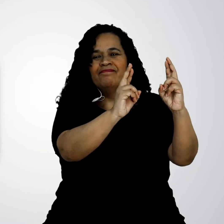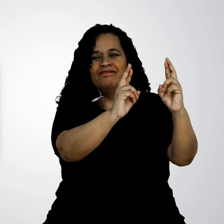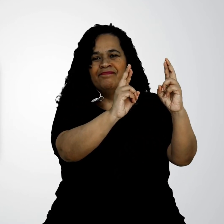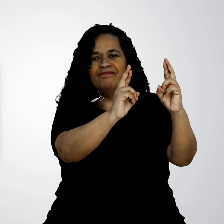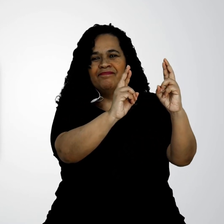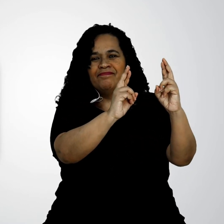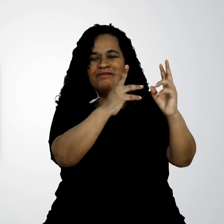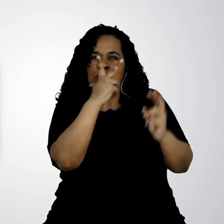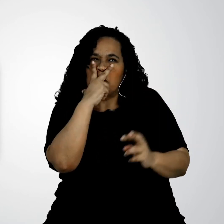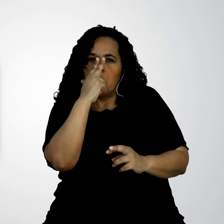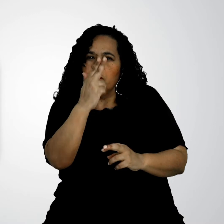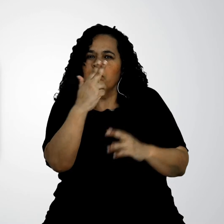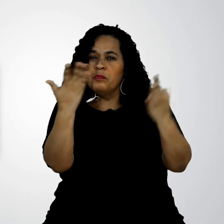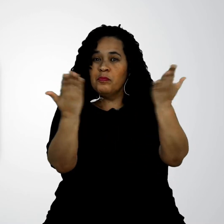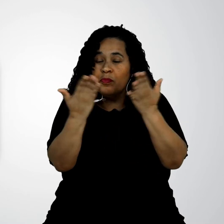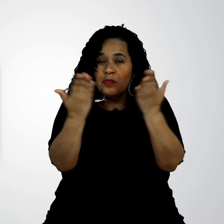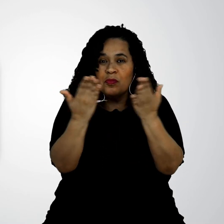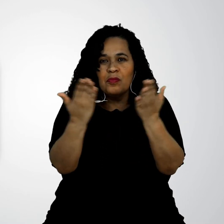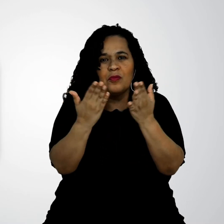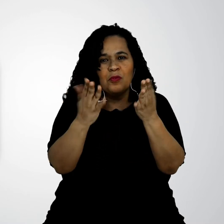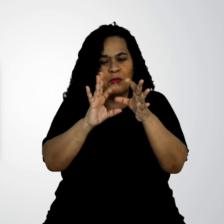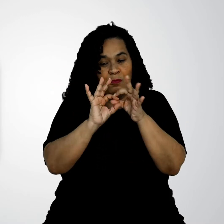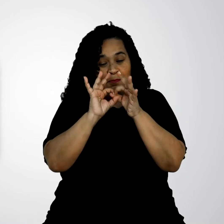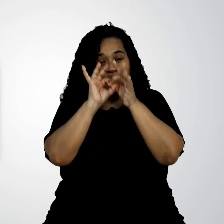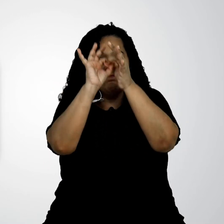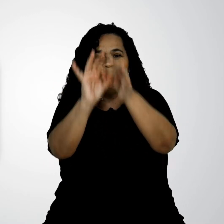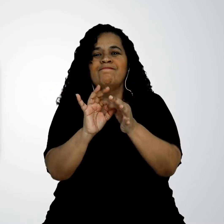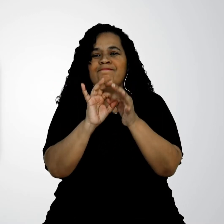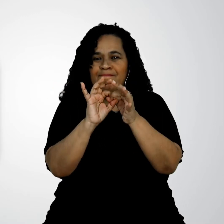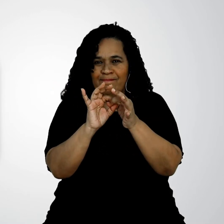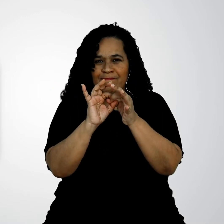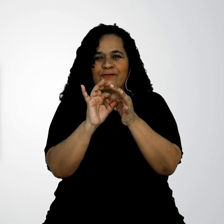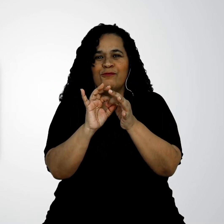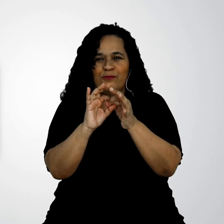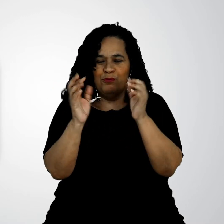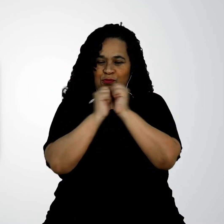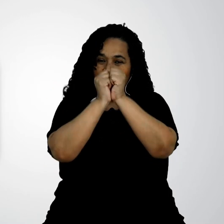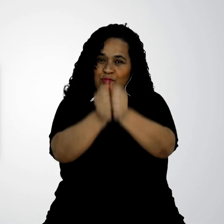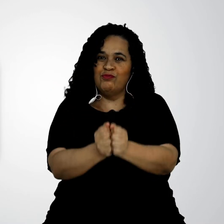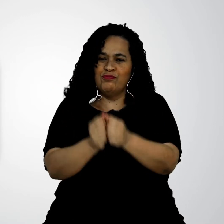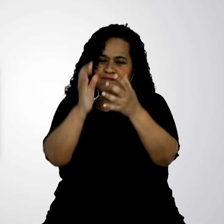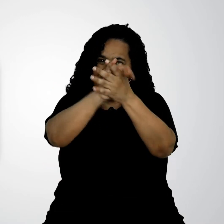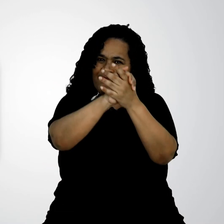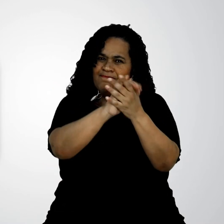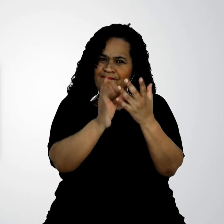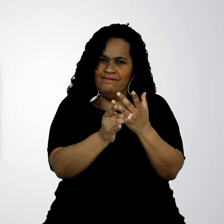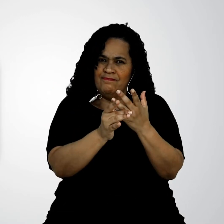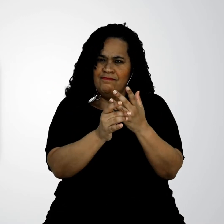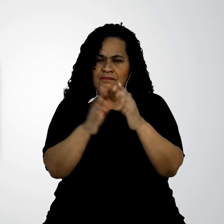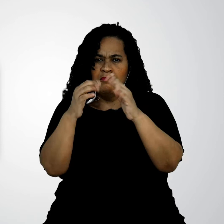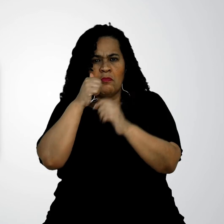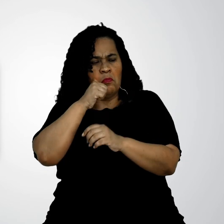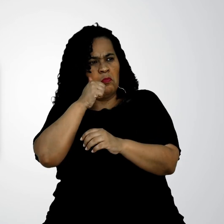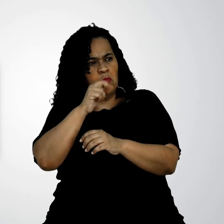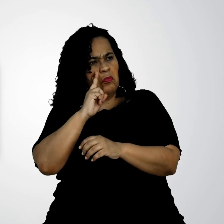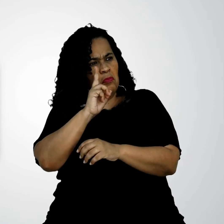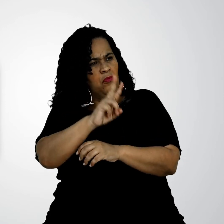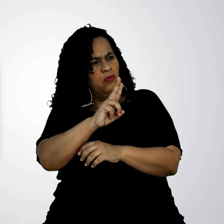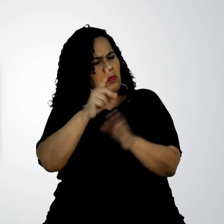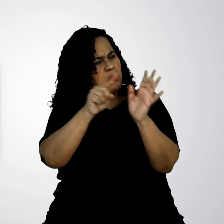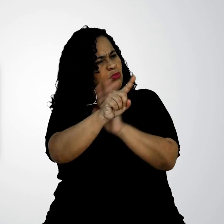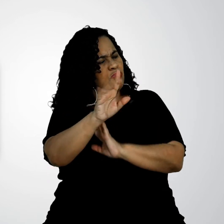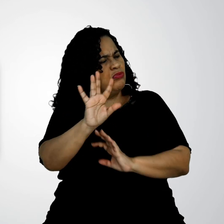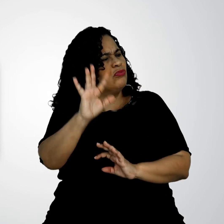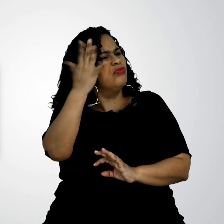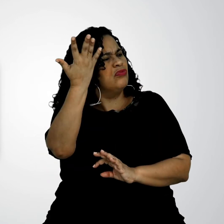que eles finalmente estão construindo uma vida juntos. Aí a vizinha vai lá e pergunta: o que aconteceu? É isso. Aí ela